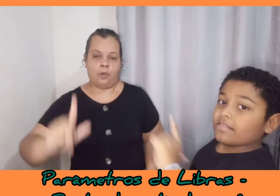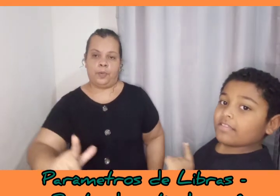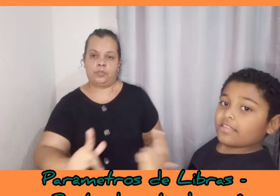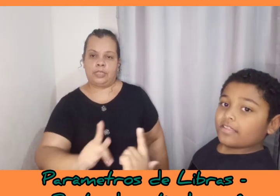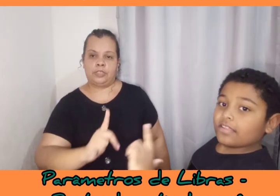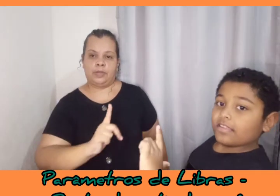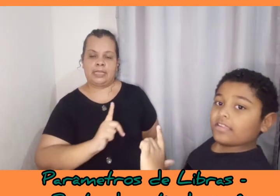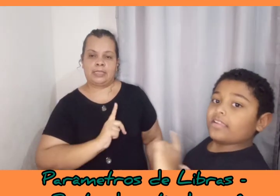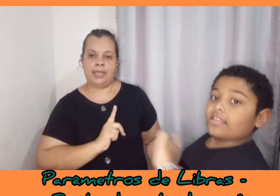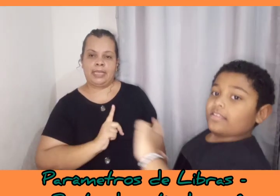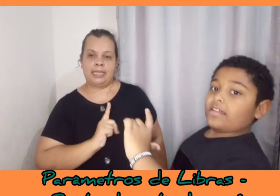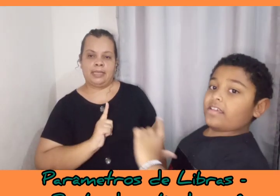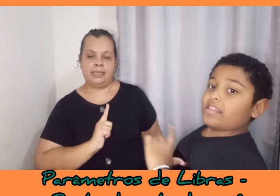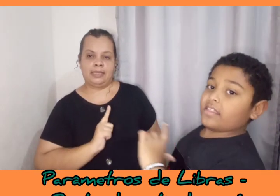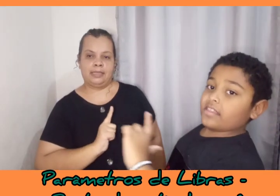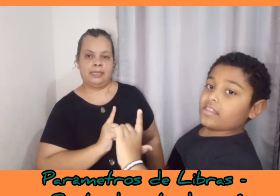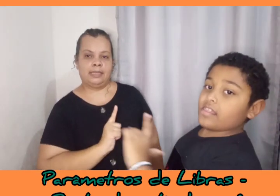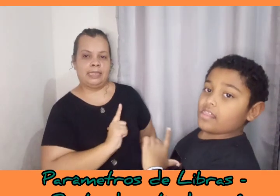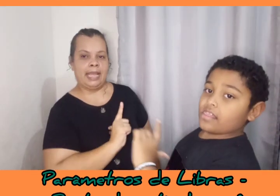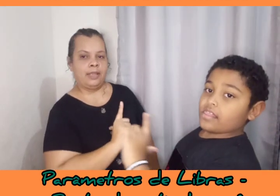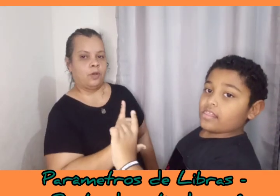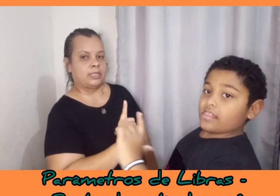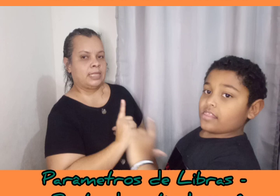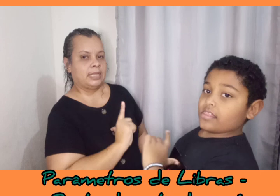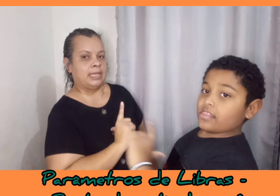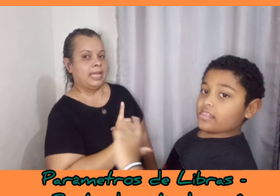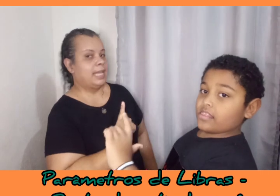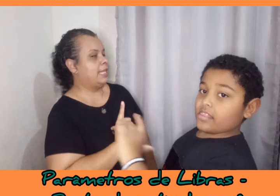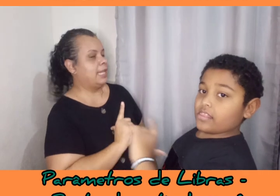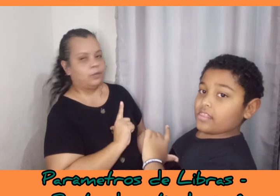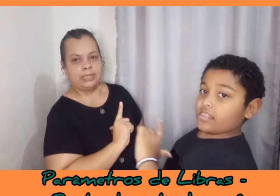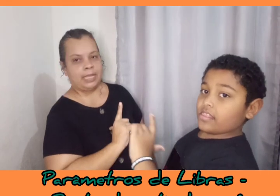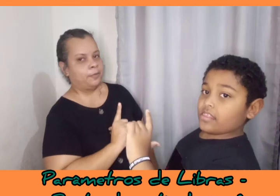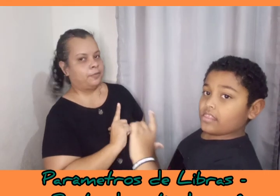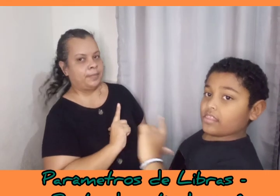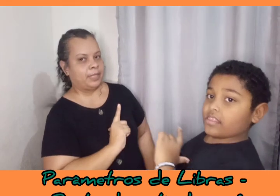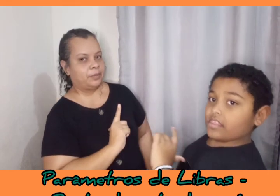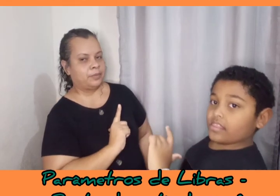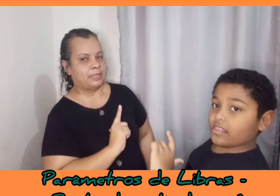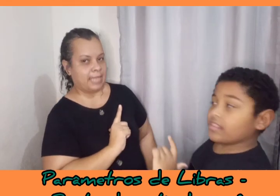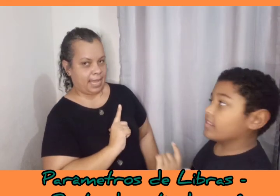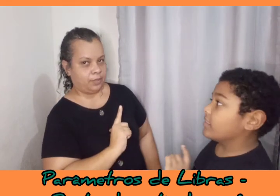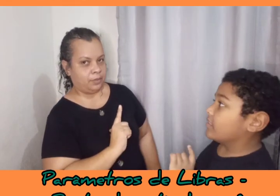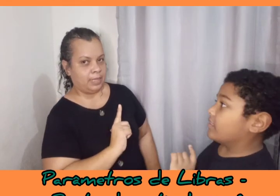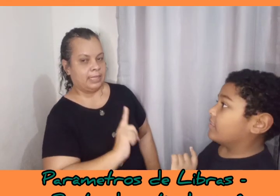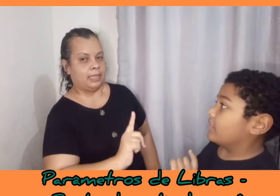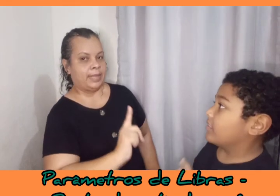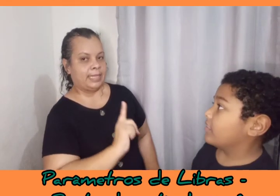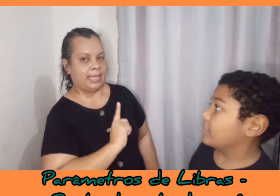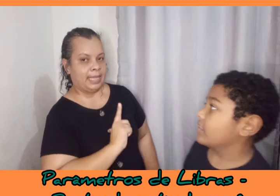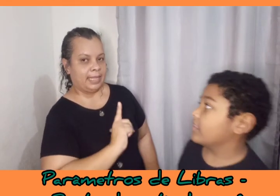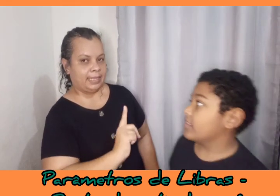ponto de articulação é aqui, né? Encosta aqui. Não tem movimento, certo? Então, é ter,